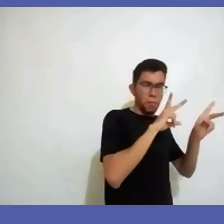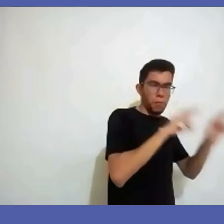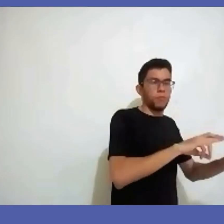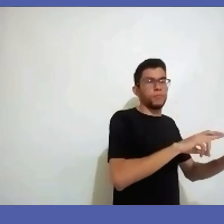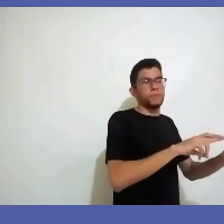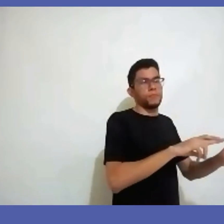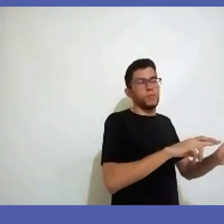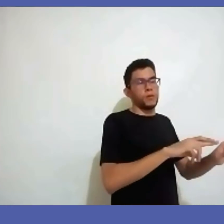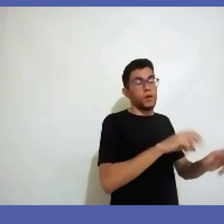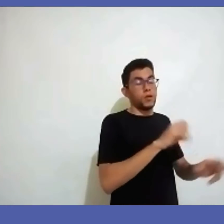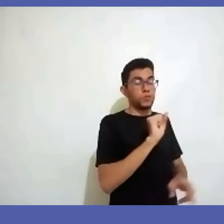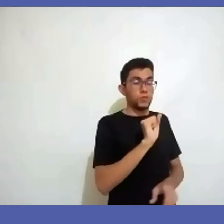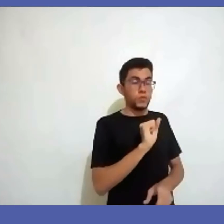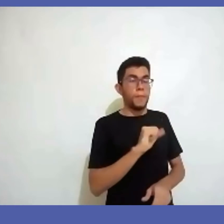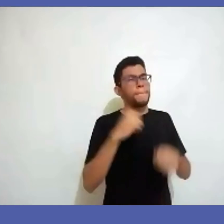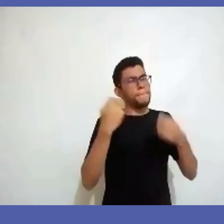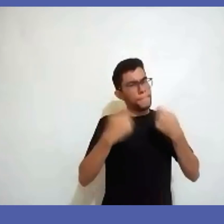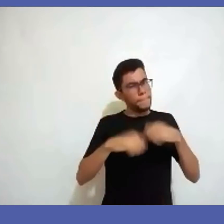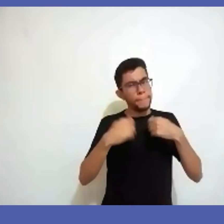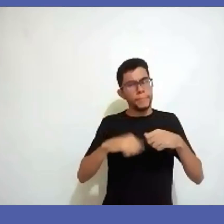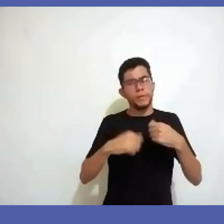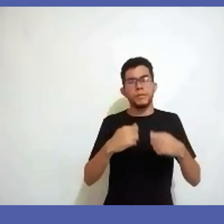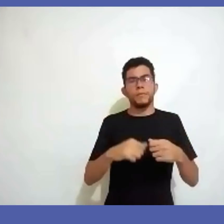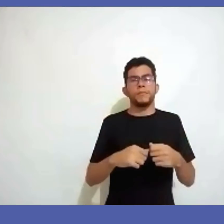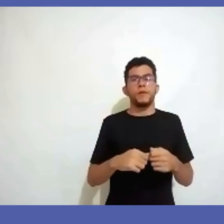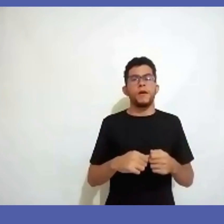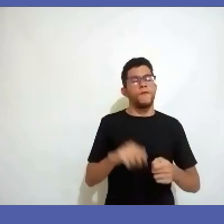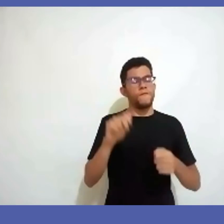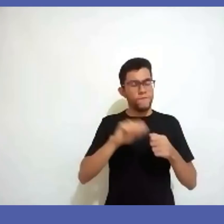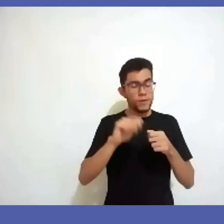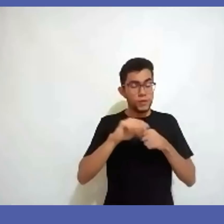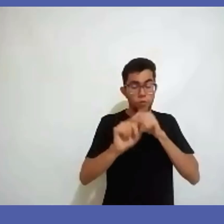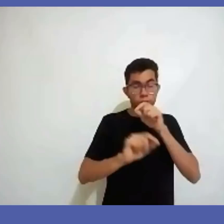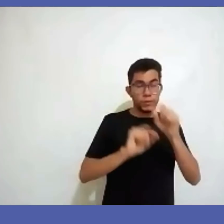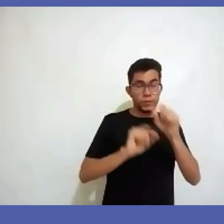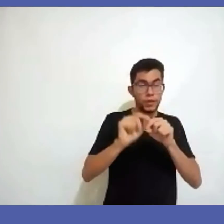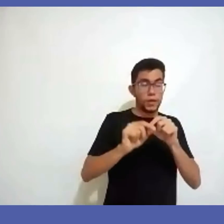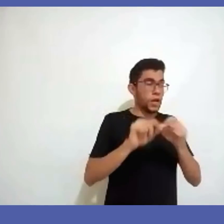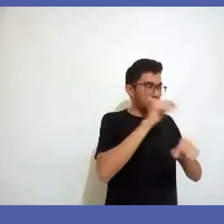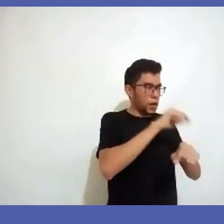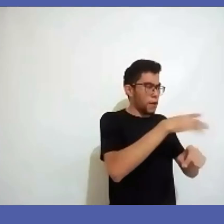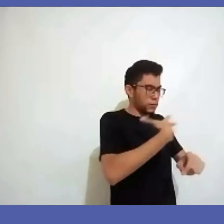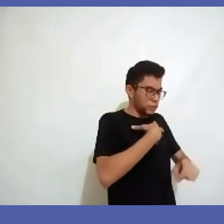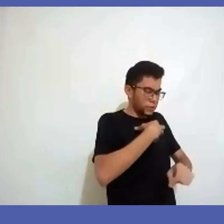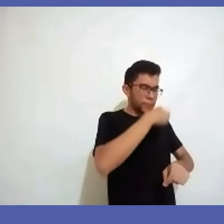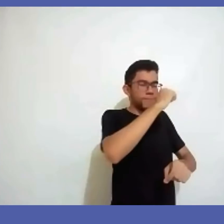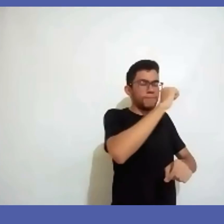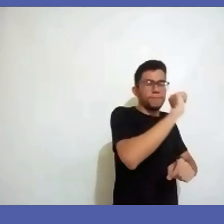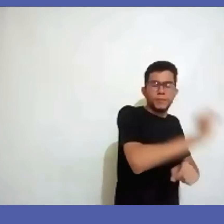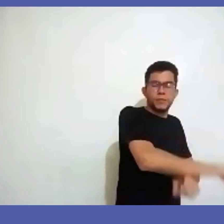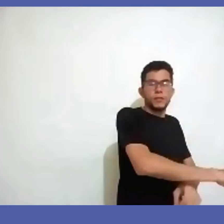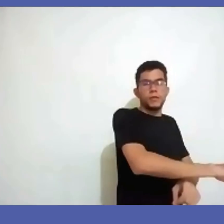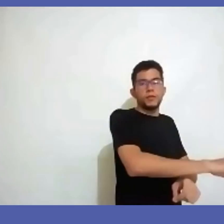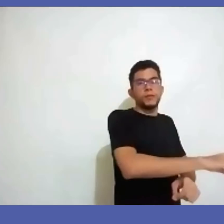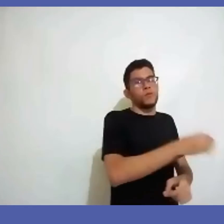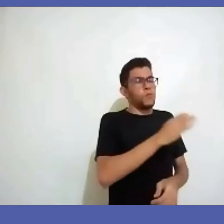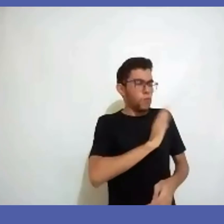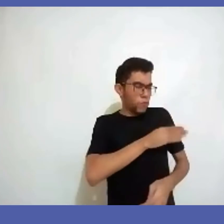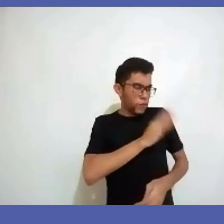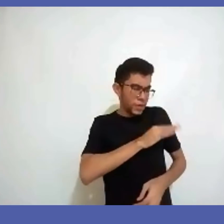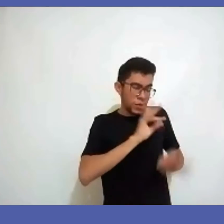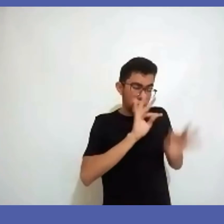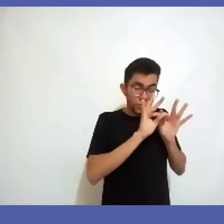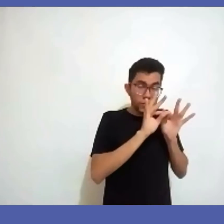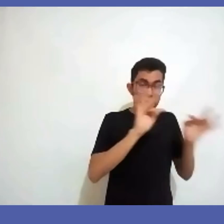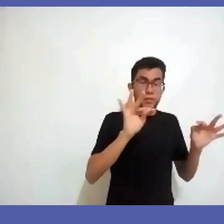que fazer os elementos da Babilônia, da independência de Deus, sair de nós. Graças a